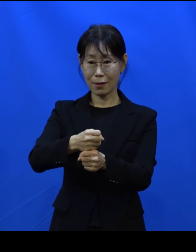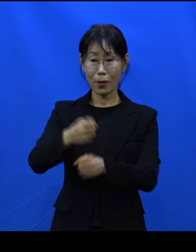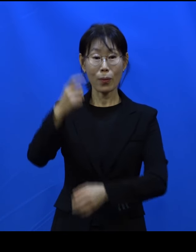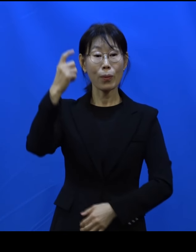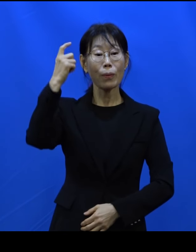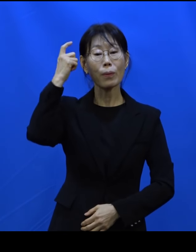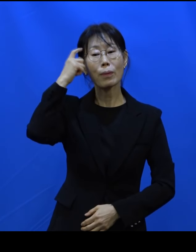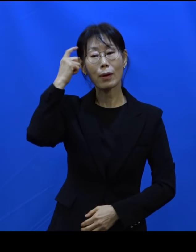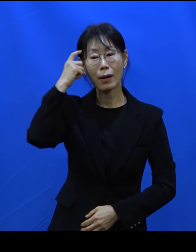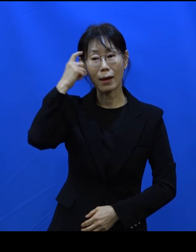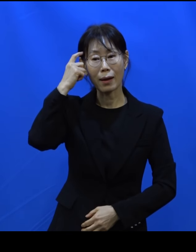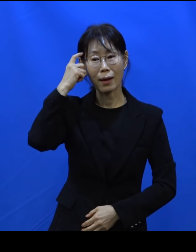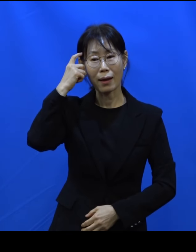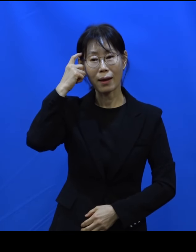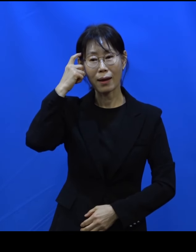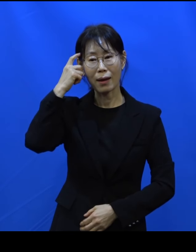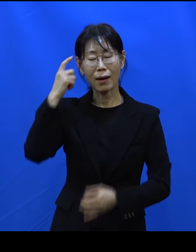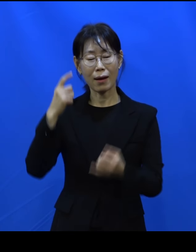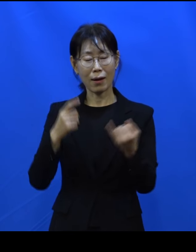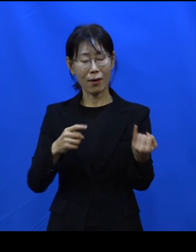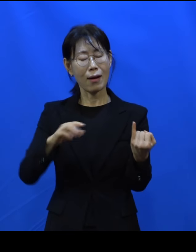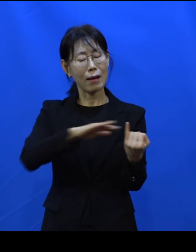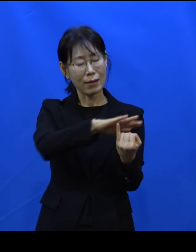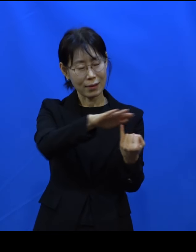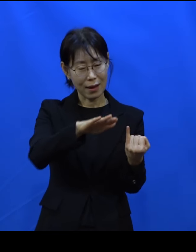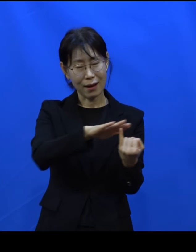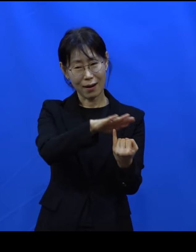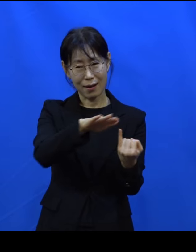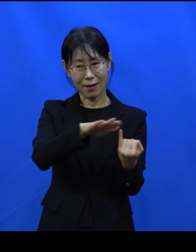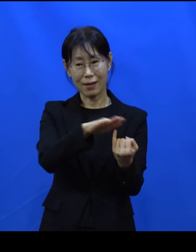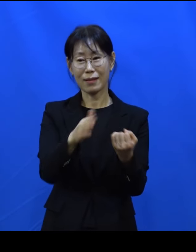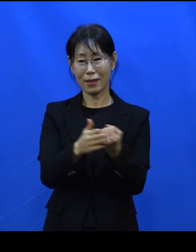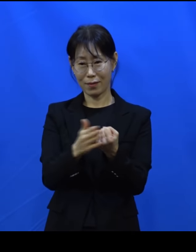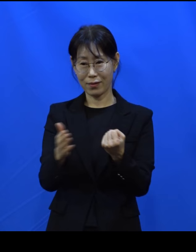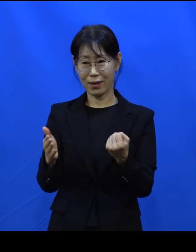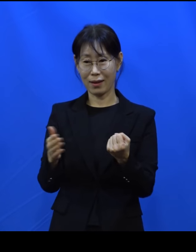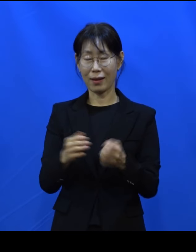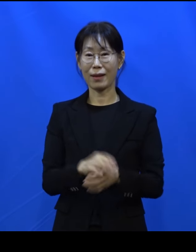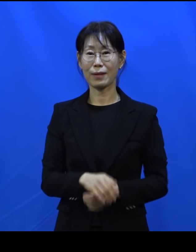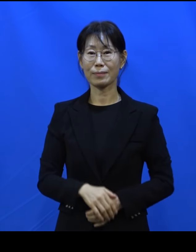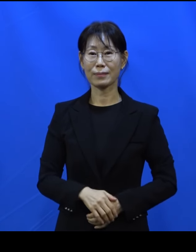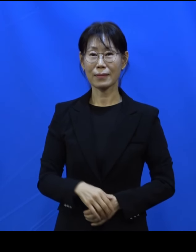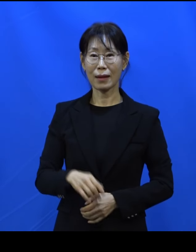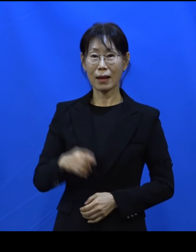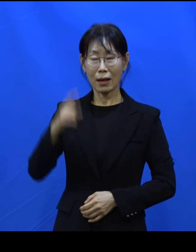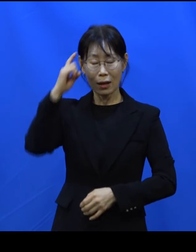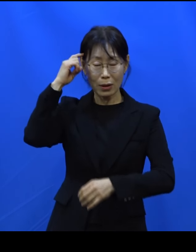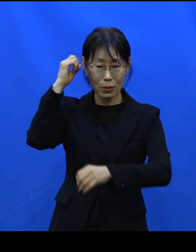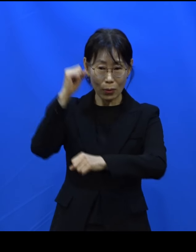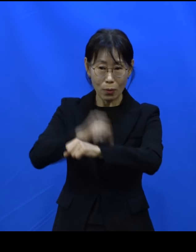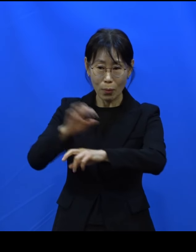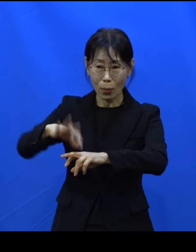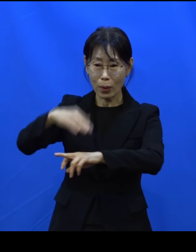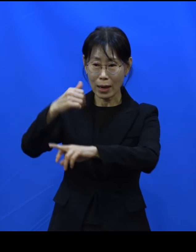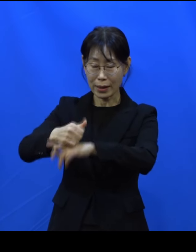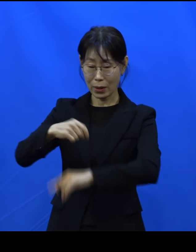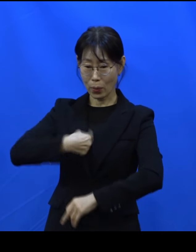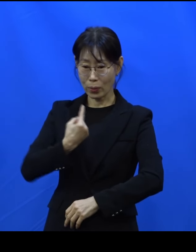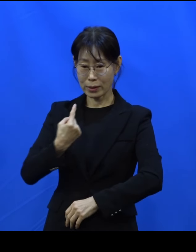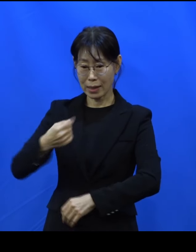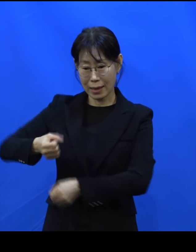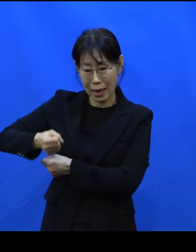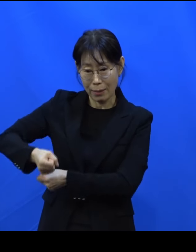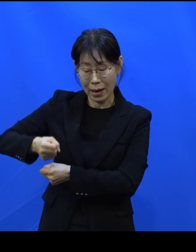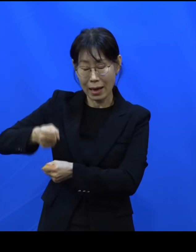하나가 딱 있는데 그게 뭐냐? 사랑으로 이래, 사랑으로. 그러니까 솔로몬이 혼자 만든 게 아니고 같이 연합해서 만든 거죠.